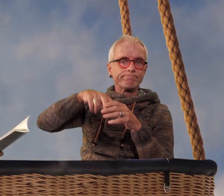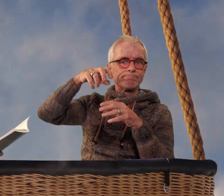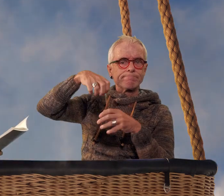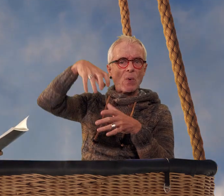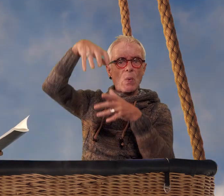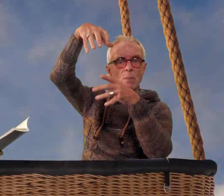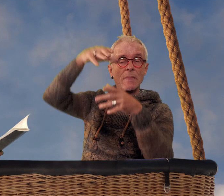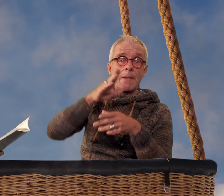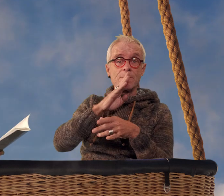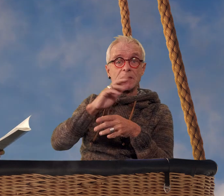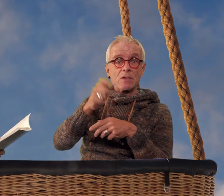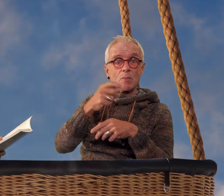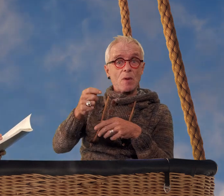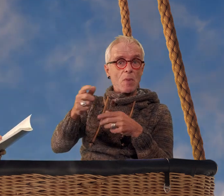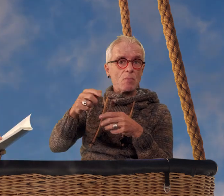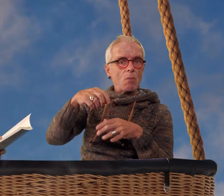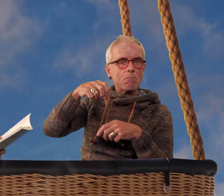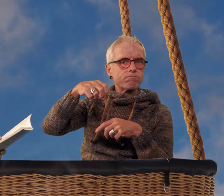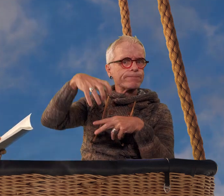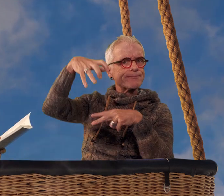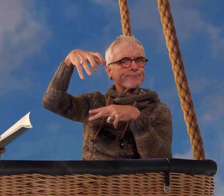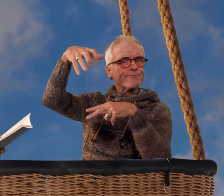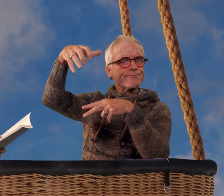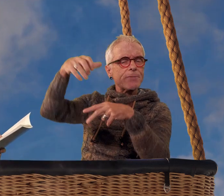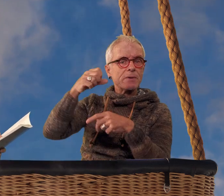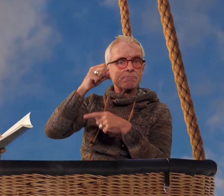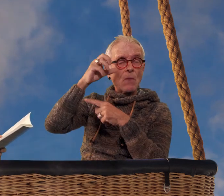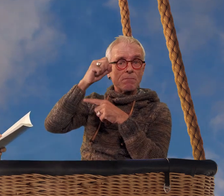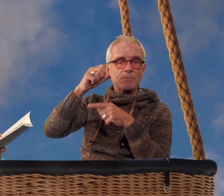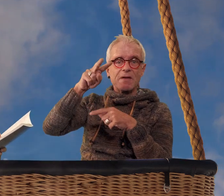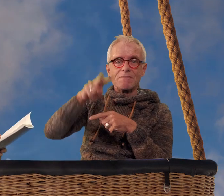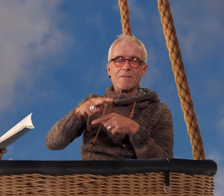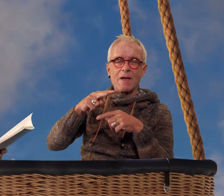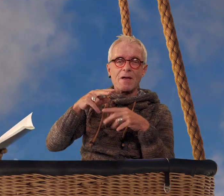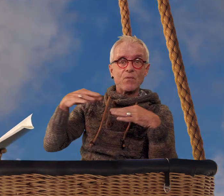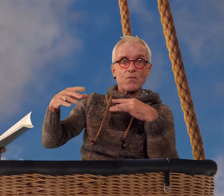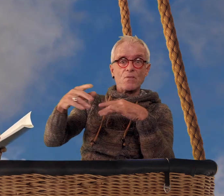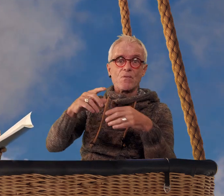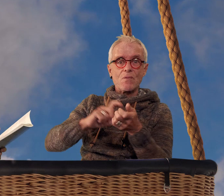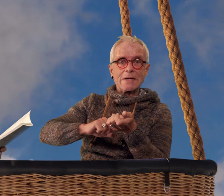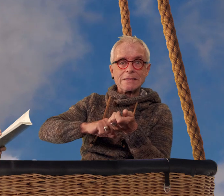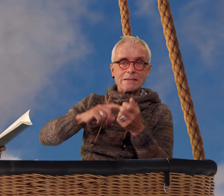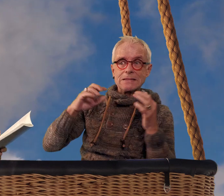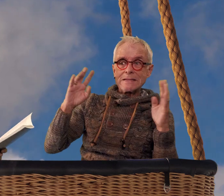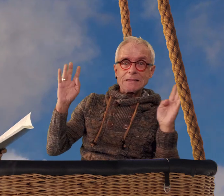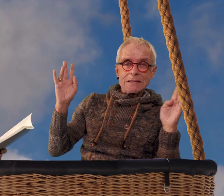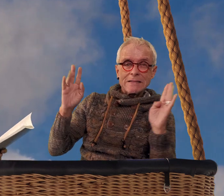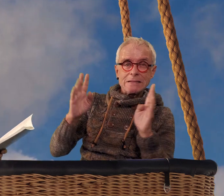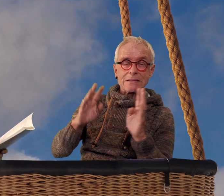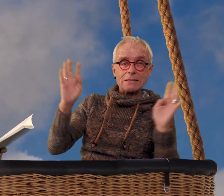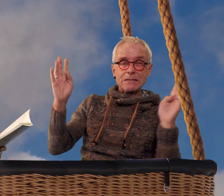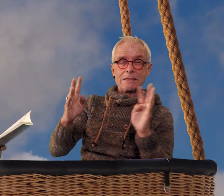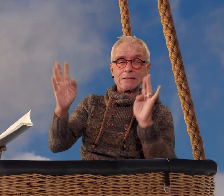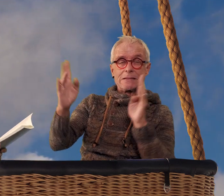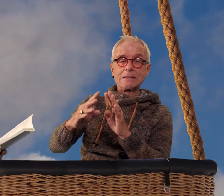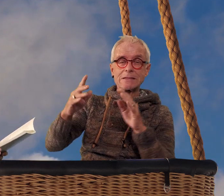partir à midi. C'était un coup d'œil magnifique, le spectacle de cette foule impatiente qui se pressait autour de l'enceinte réservée,